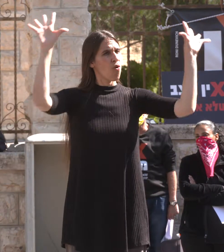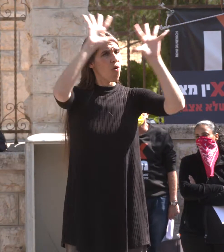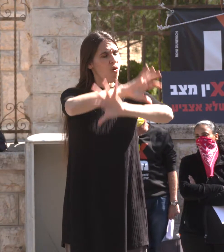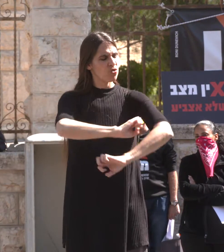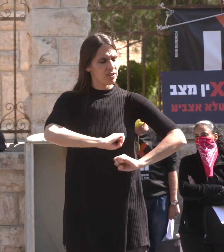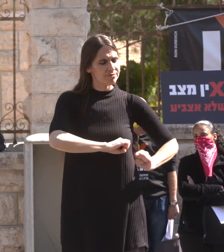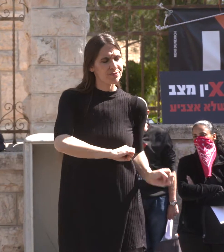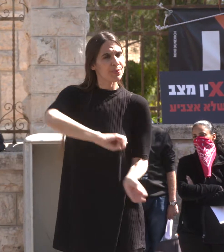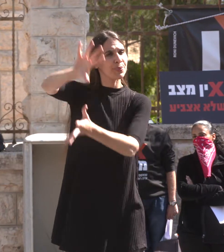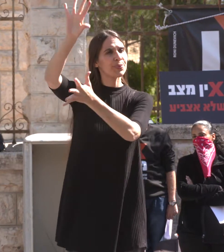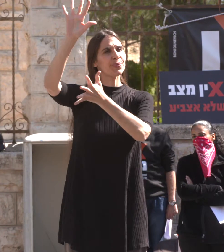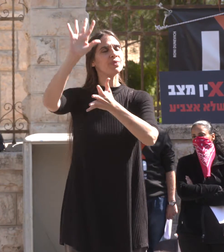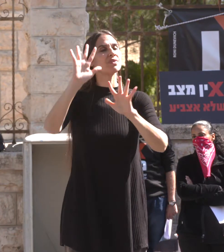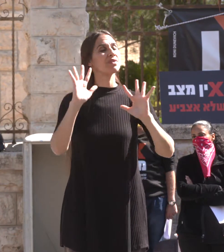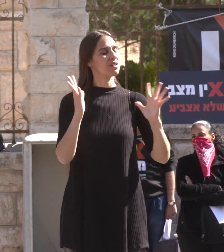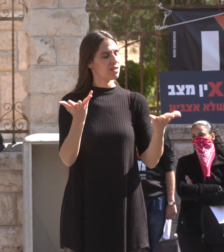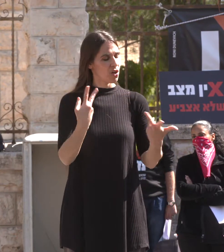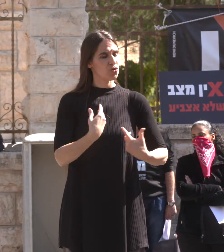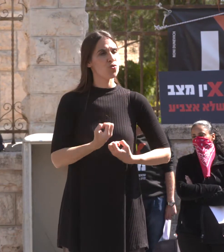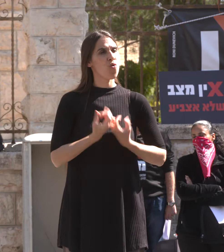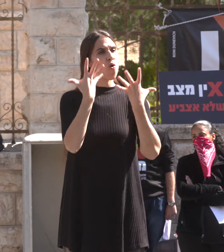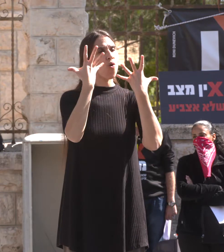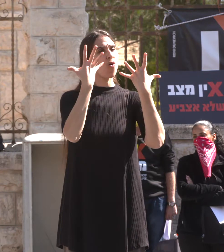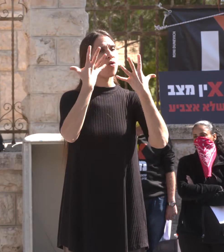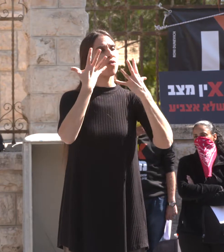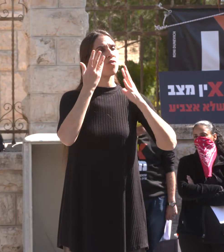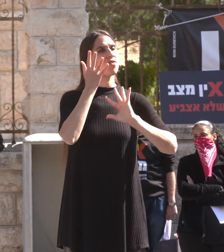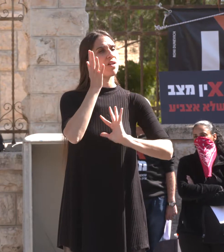חושך לגרש, בידינו אור